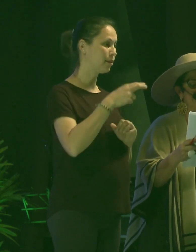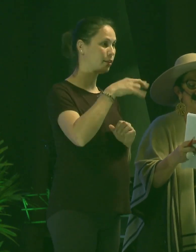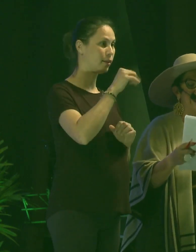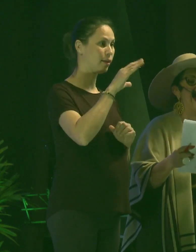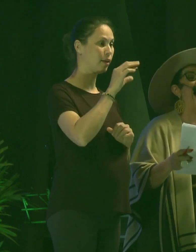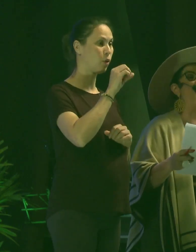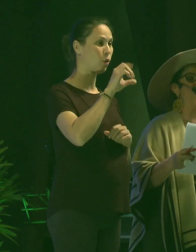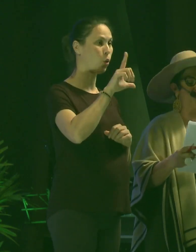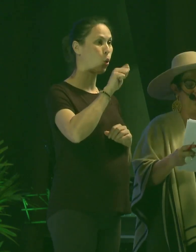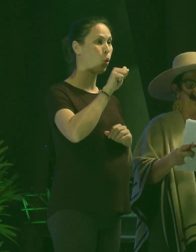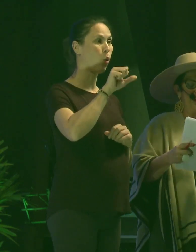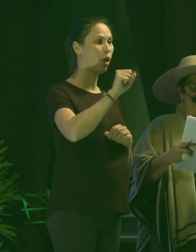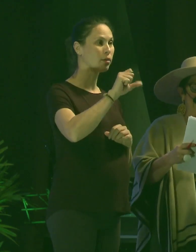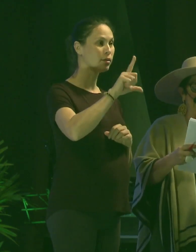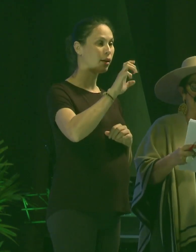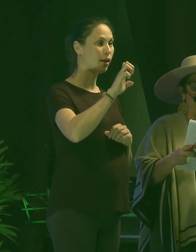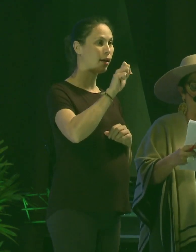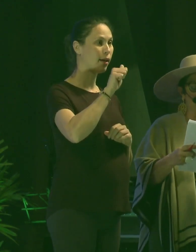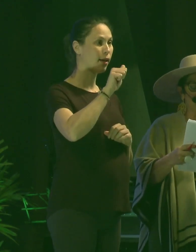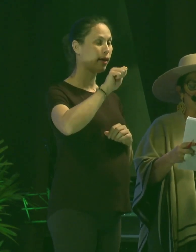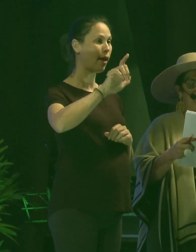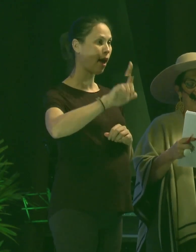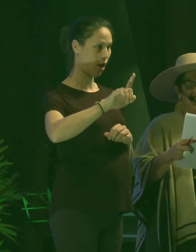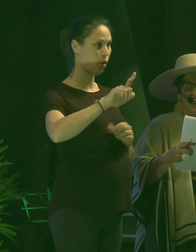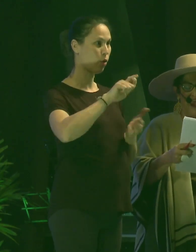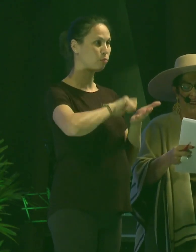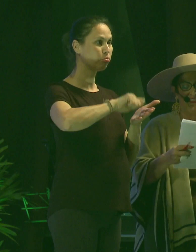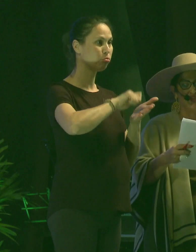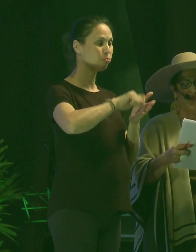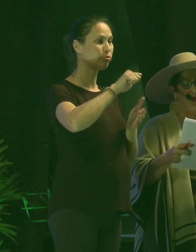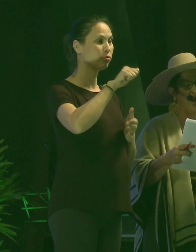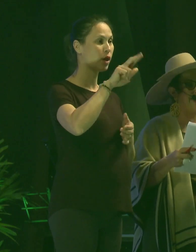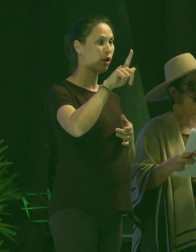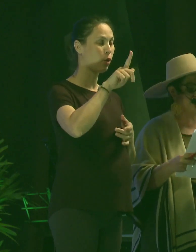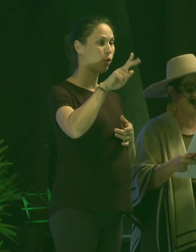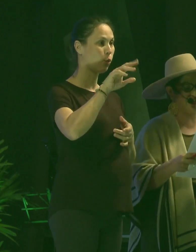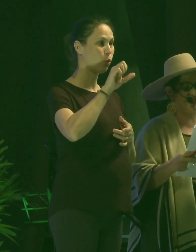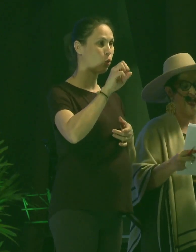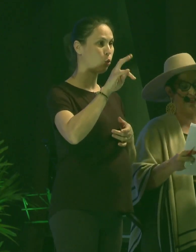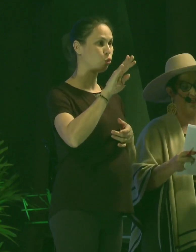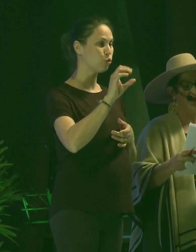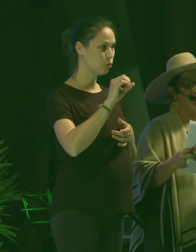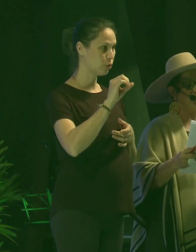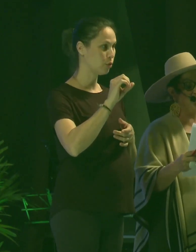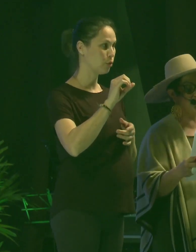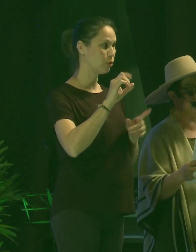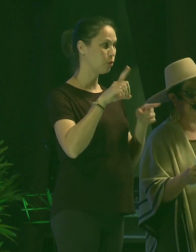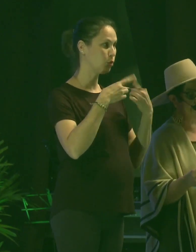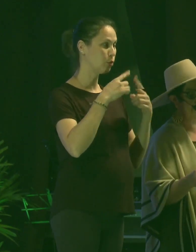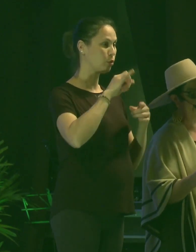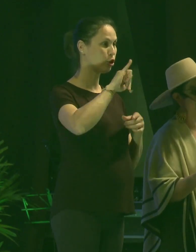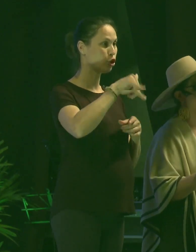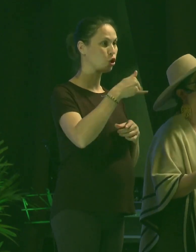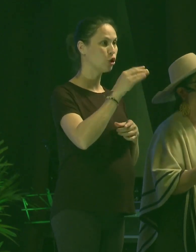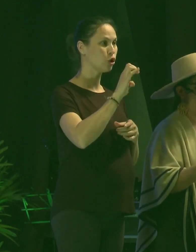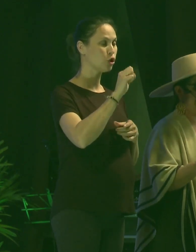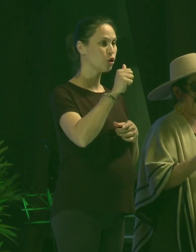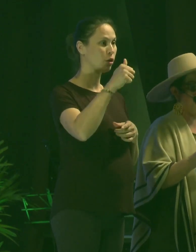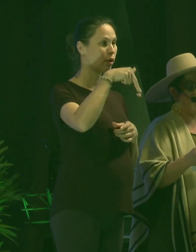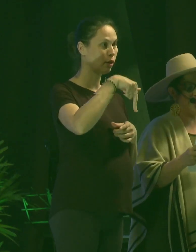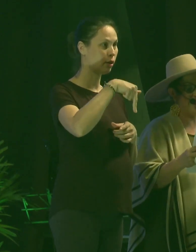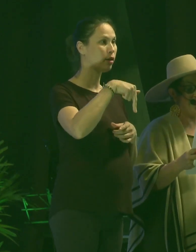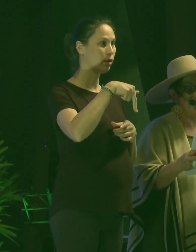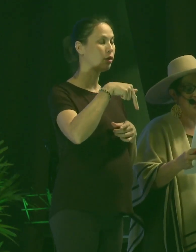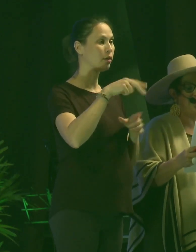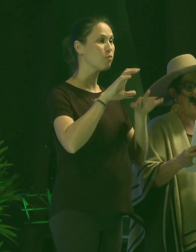Nicolas Leal, letra de Augusto Vaginiak, João Carlos Vaginiak, música Nicolas Leal